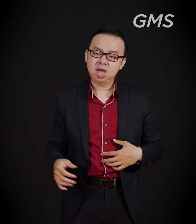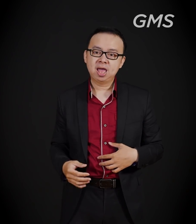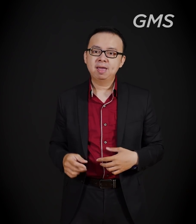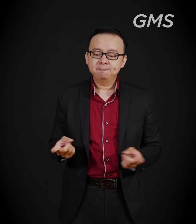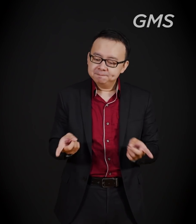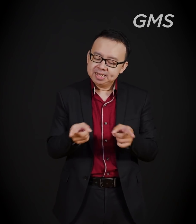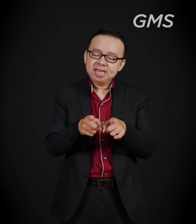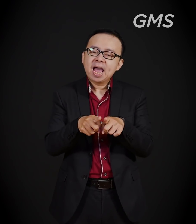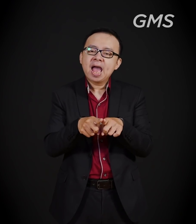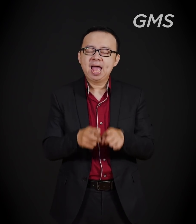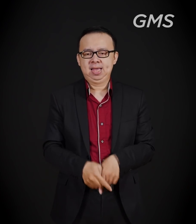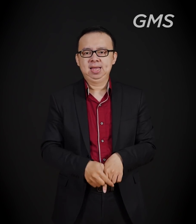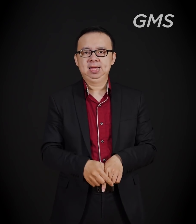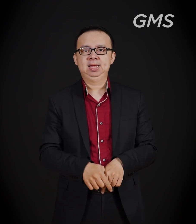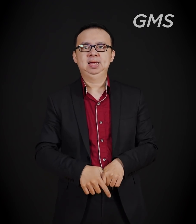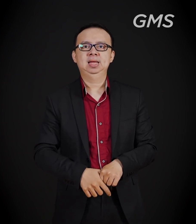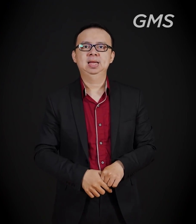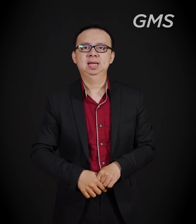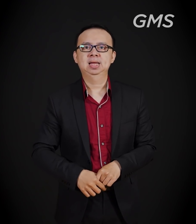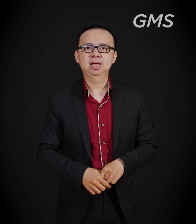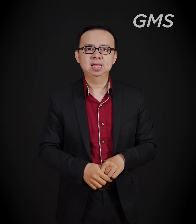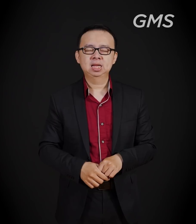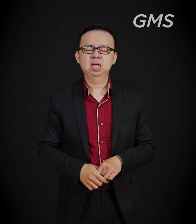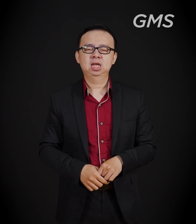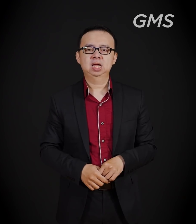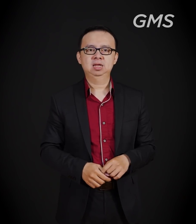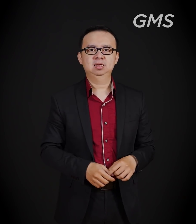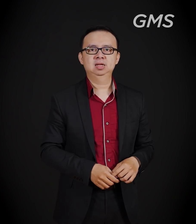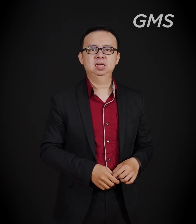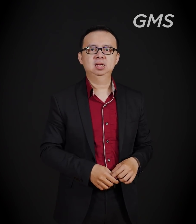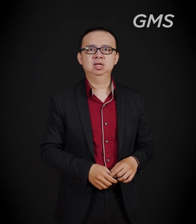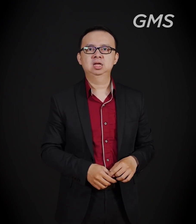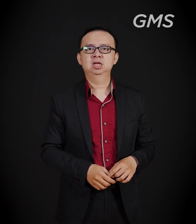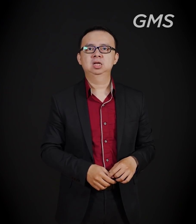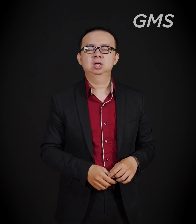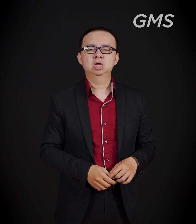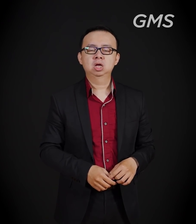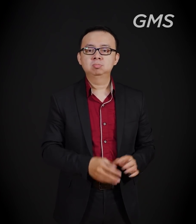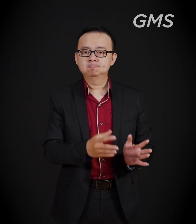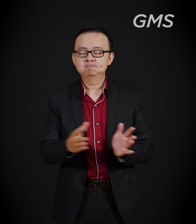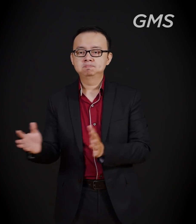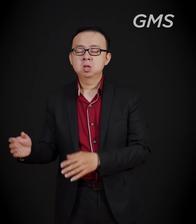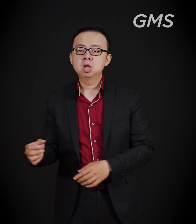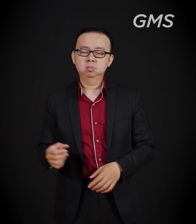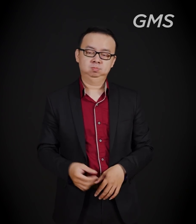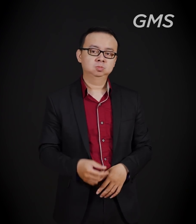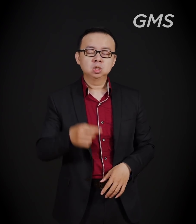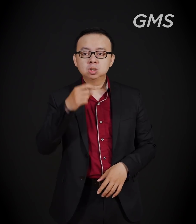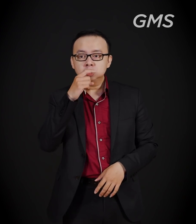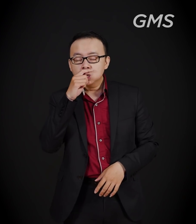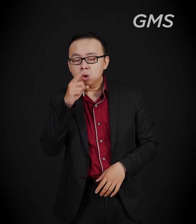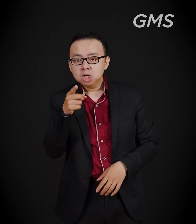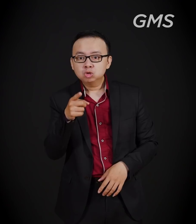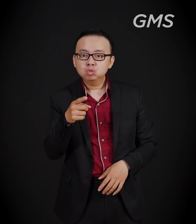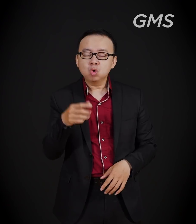emosional. Waduh pendeta, cowok itu mah ganteng pendeta. Cuman emosinya, waduh kalau dia marah,